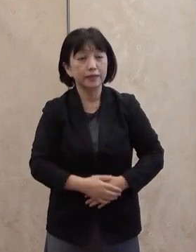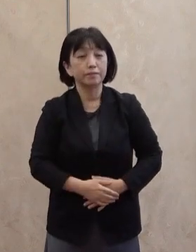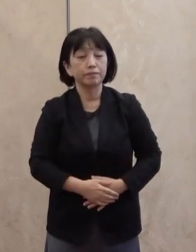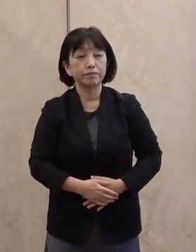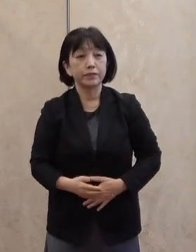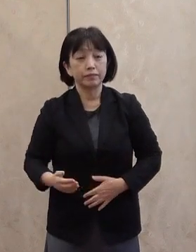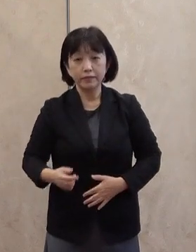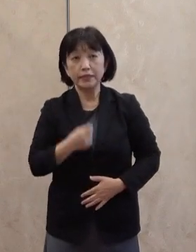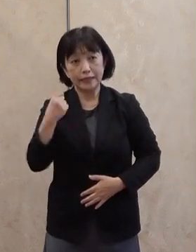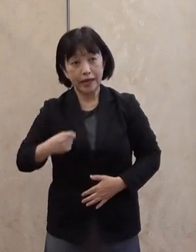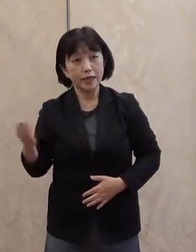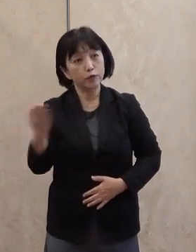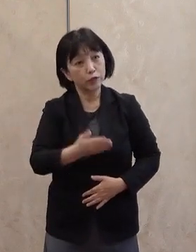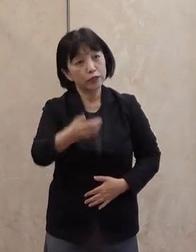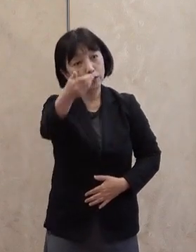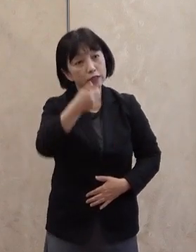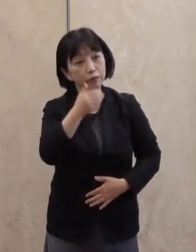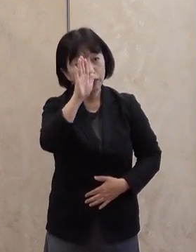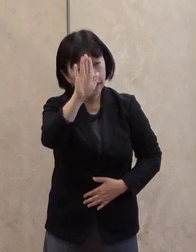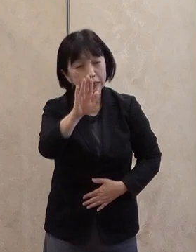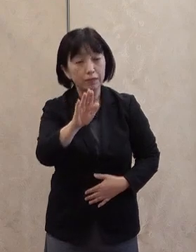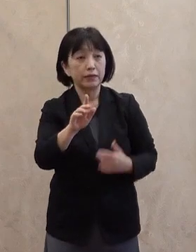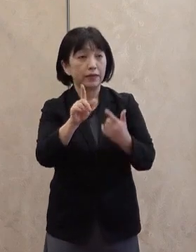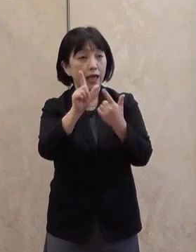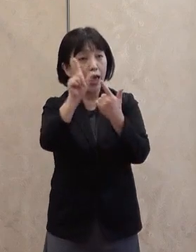次の質問、NHK さん。